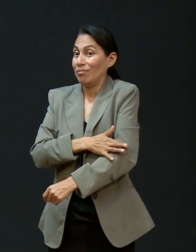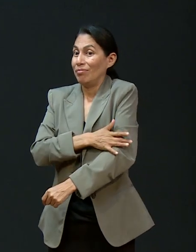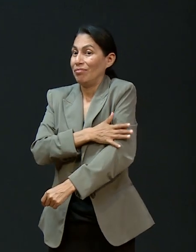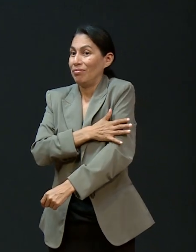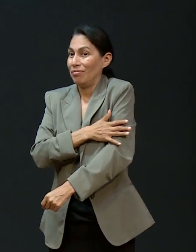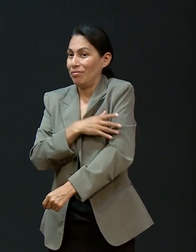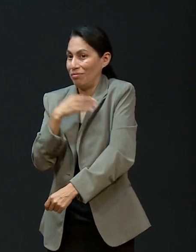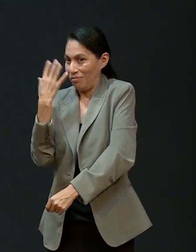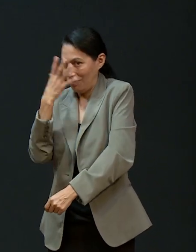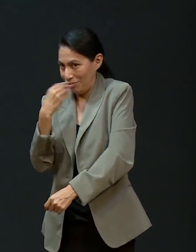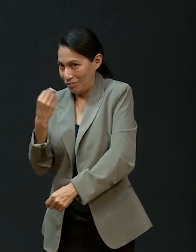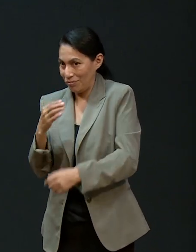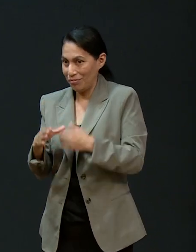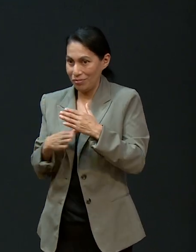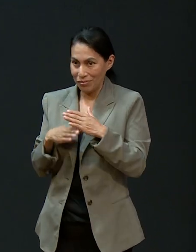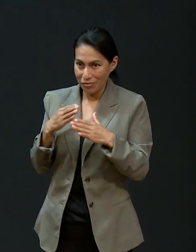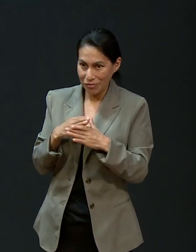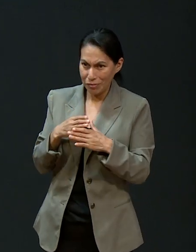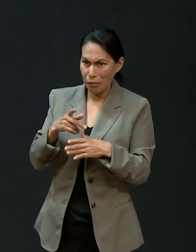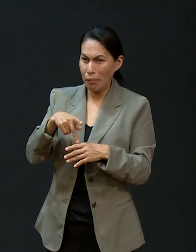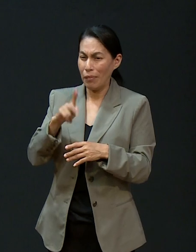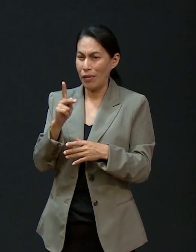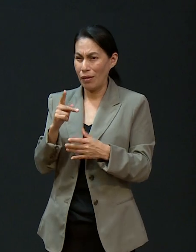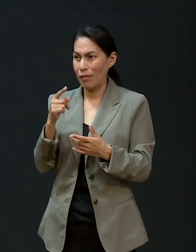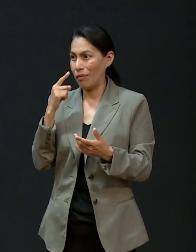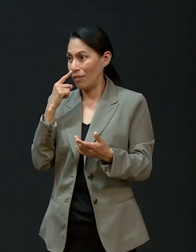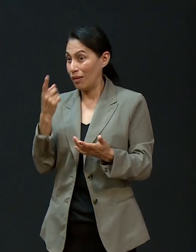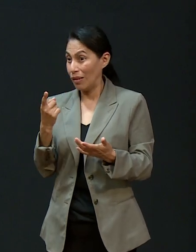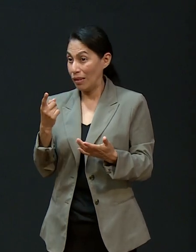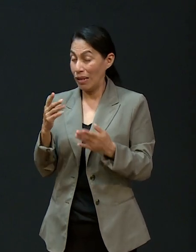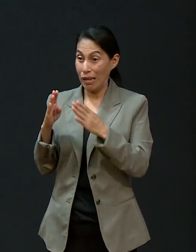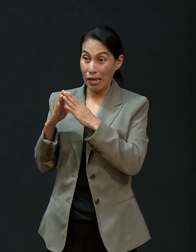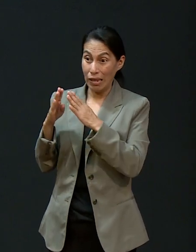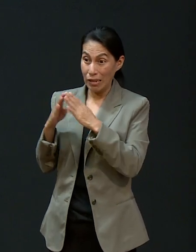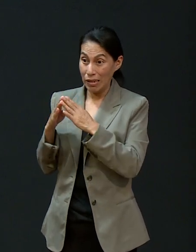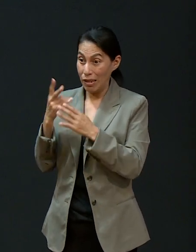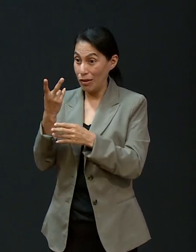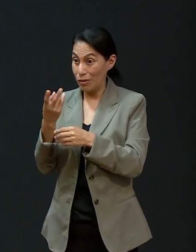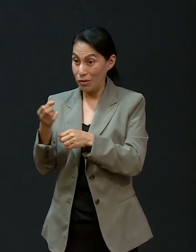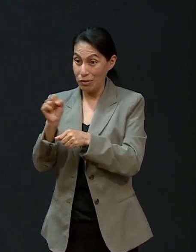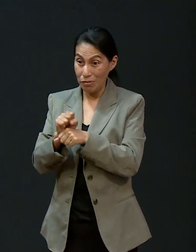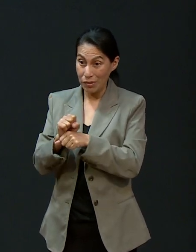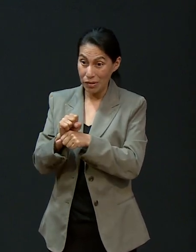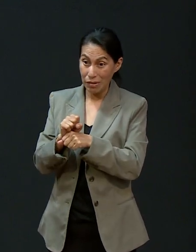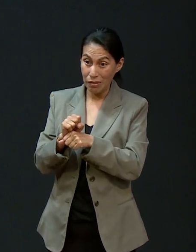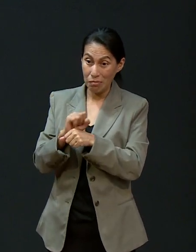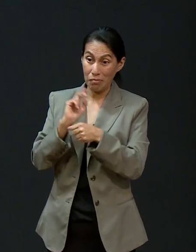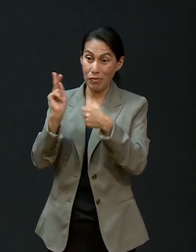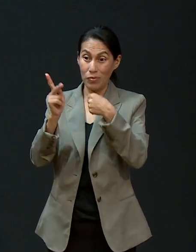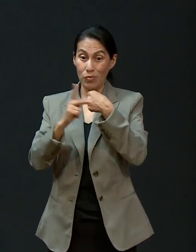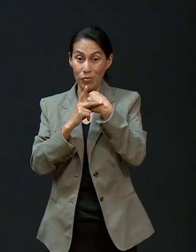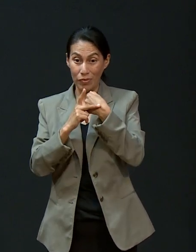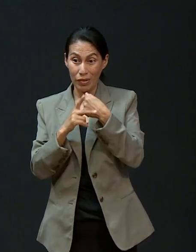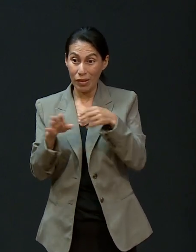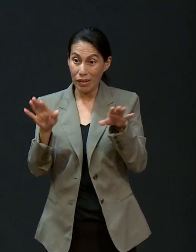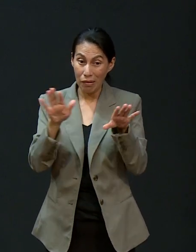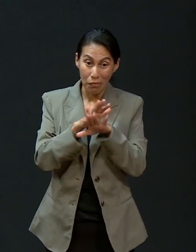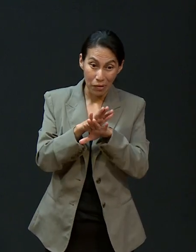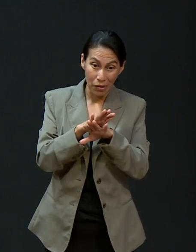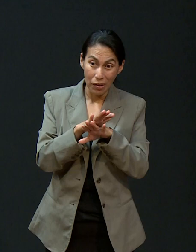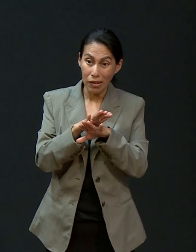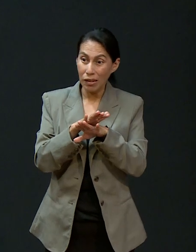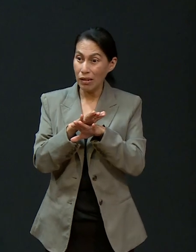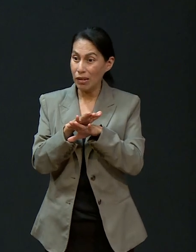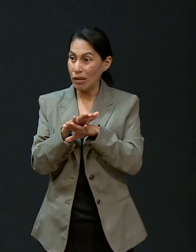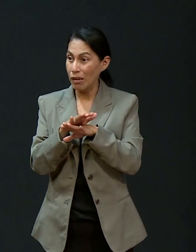emocionante. Pensamos en muchas cosas, pero cuando tú miras tu casa, faltando dos semanas para cambiar de país,